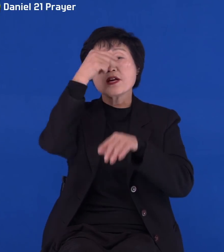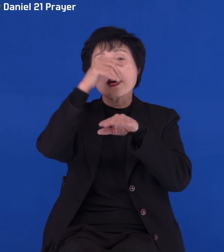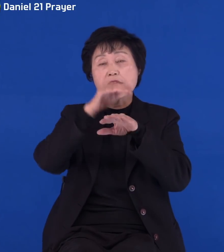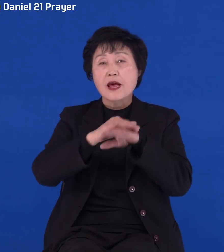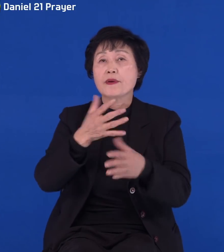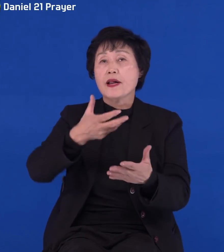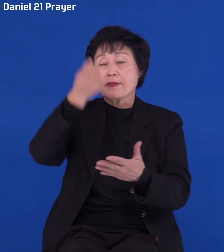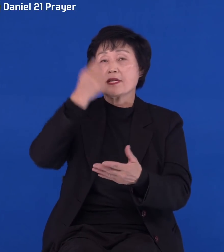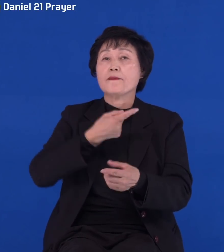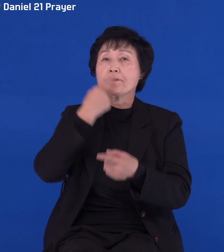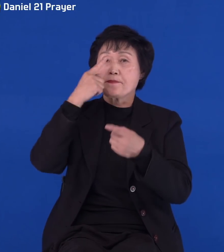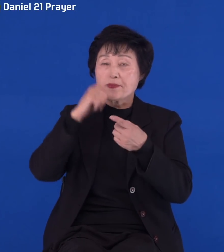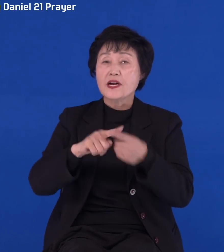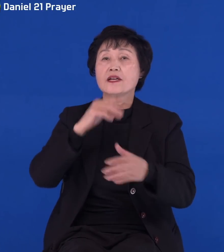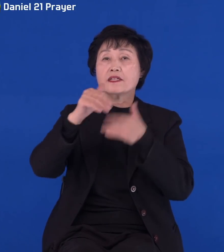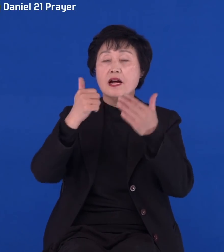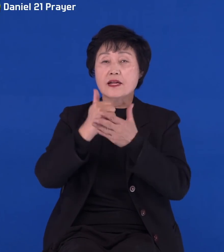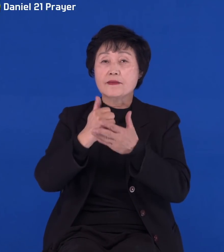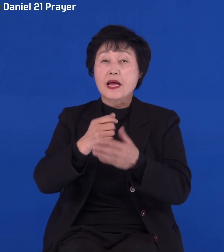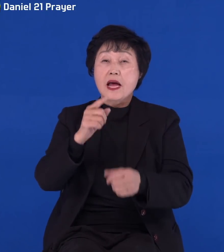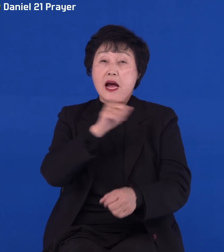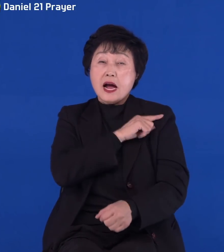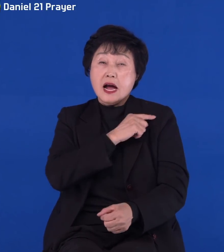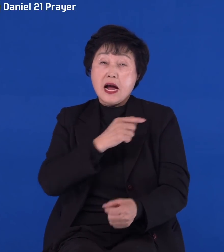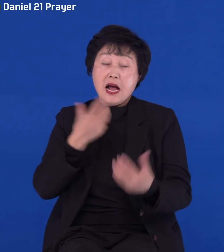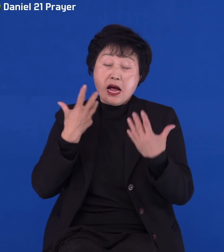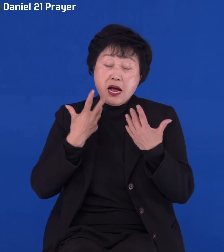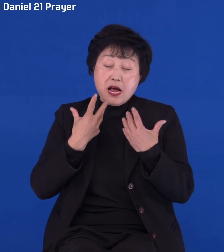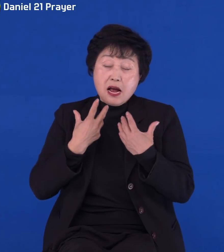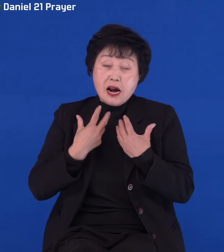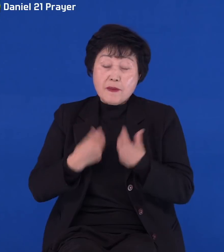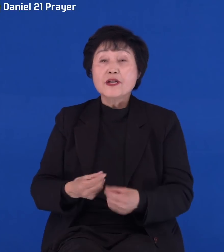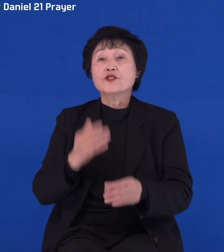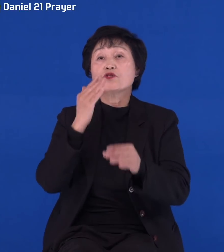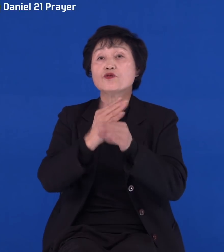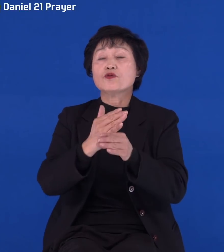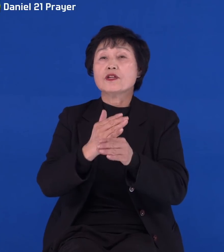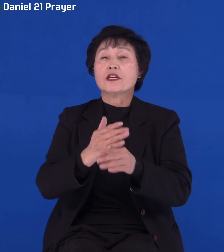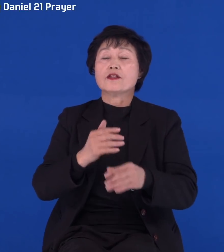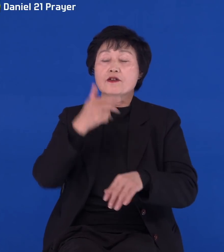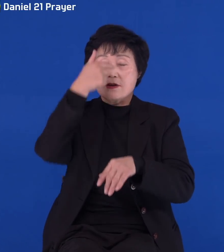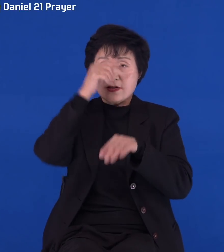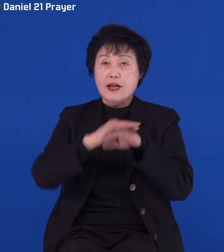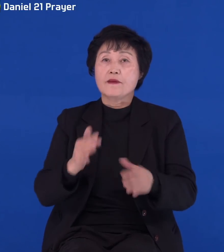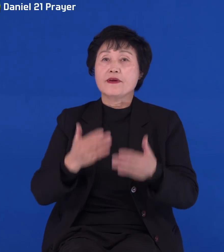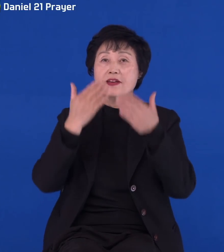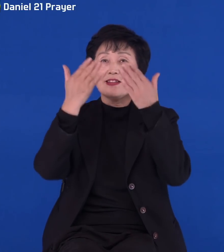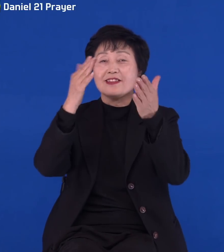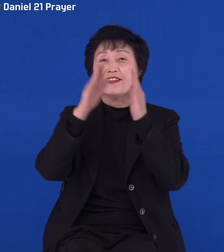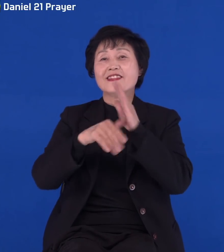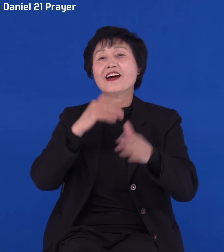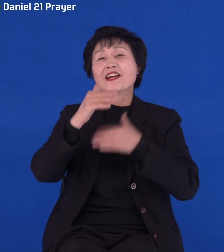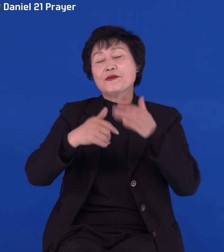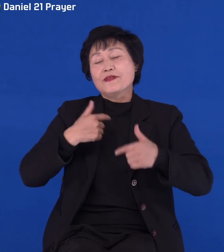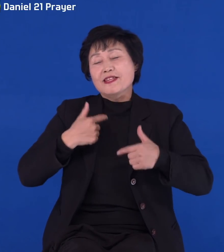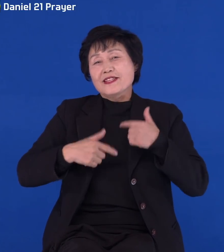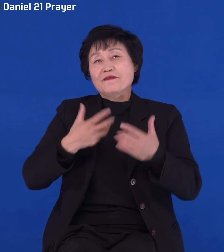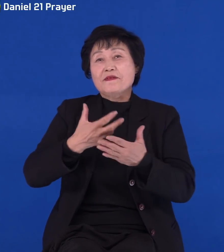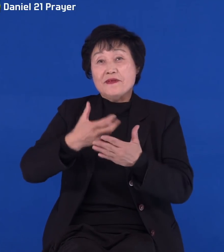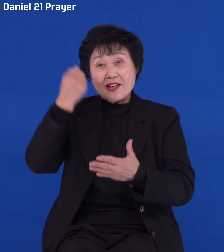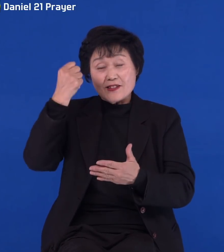가장 절망적이고 비천한 그 순간에 그 예배를 하나님은 기뻐 받아주셨어요. 하나님이 너무 기뻐하셨어요. 그 다음부터